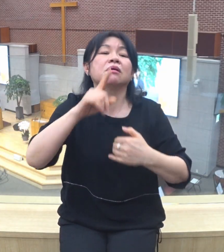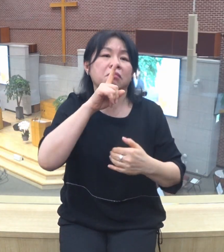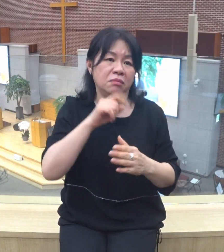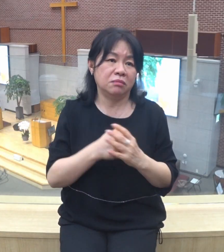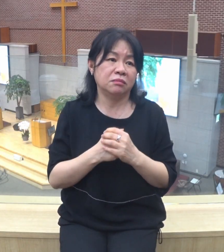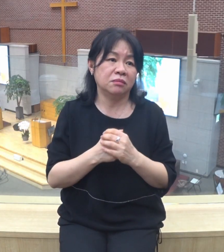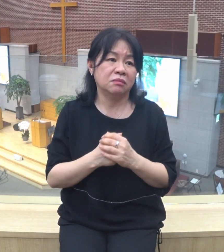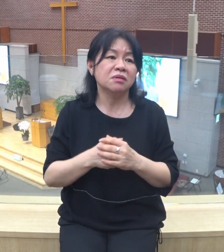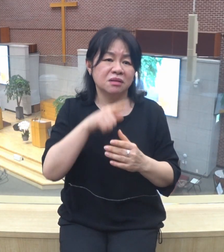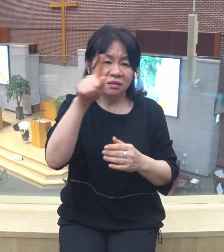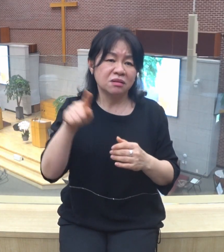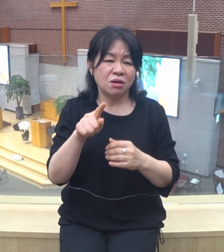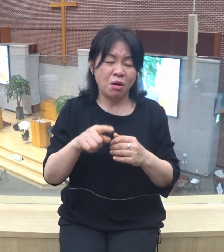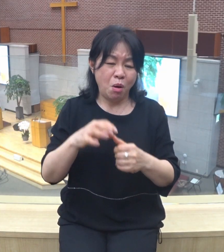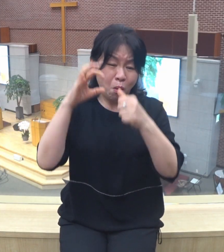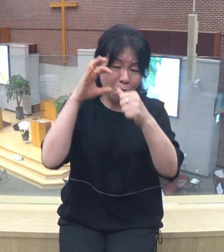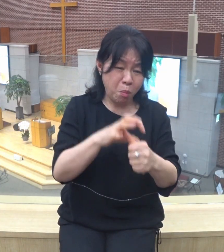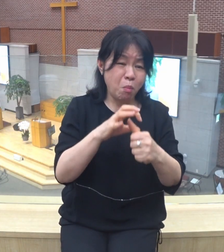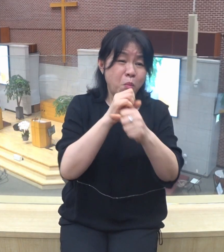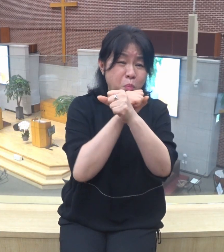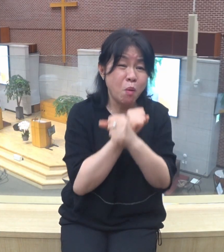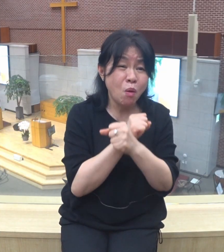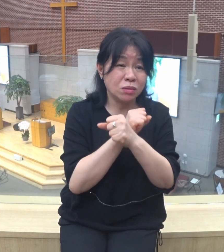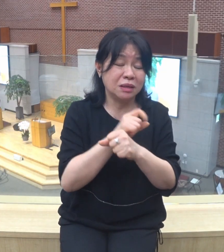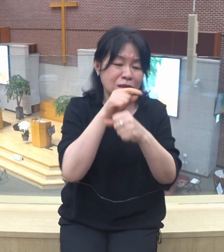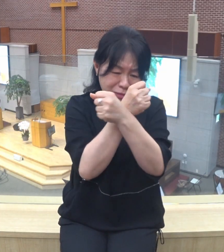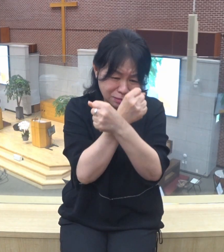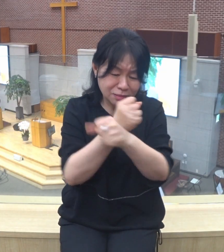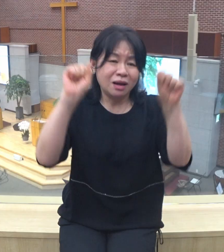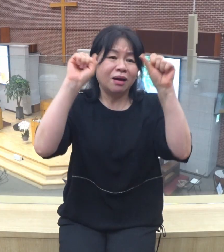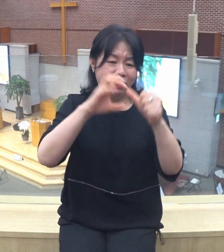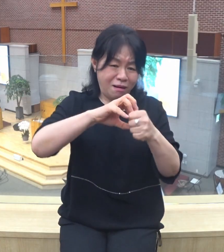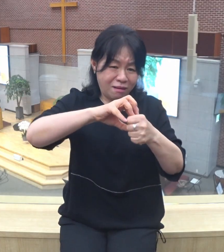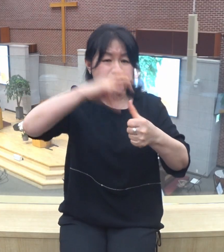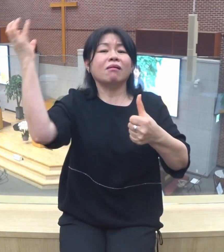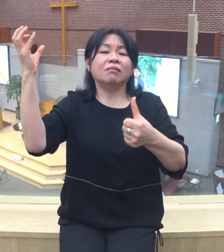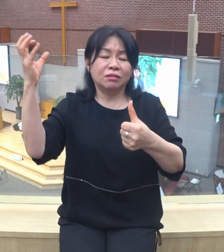벗어나게 하시고 자유를 주셔서 지금 이 자리에 부르셨습니다.